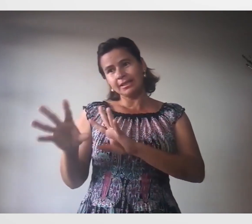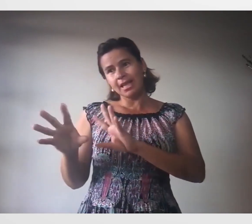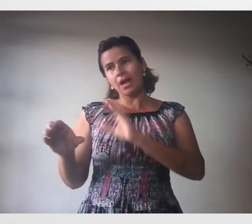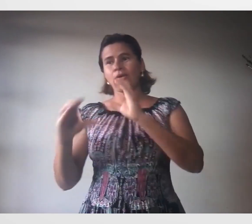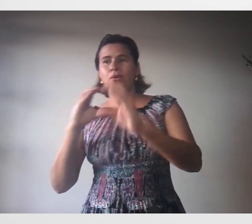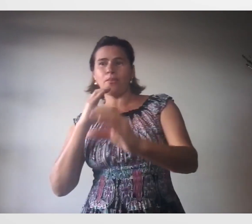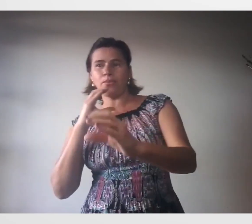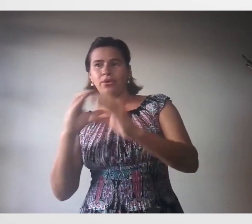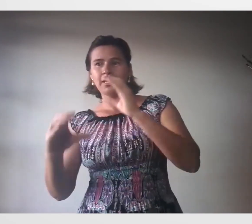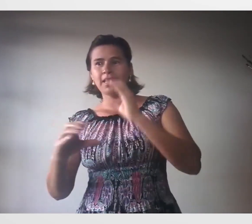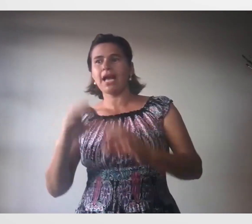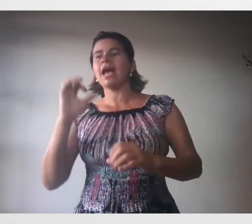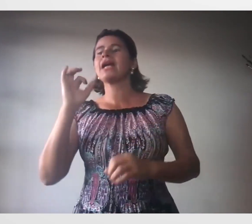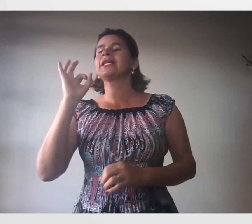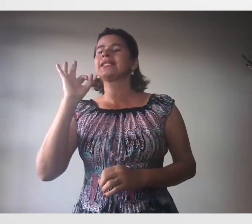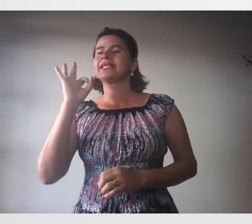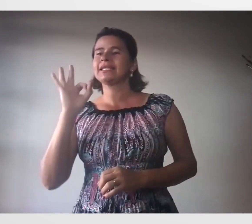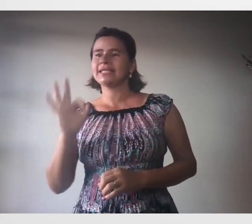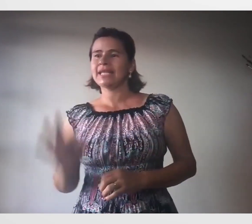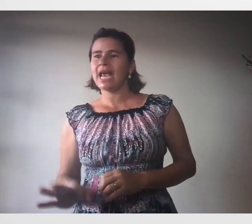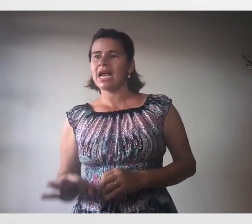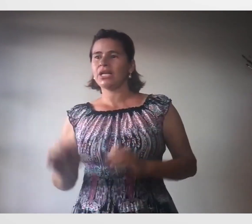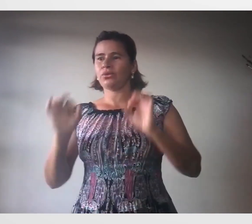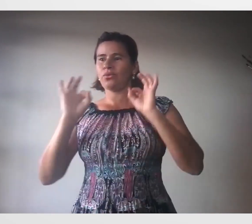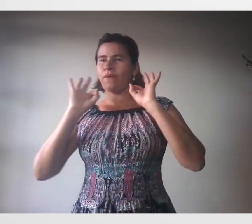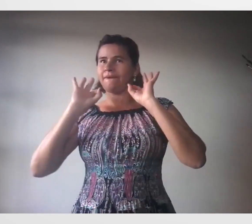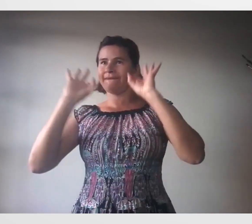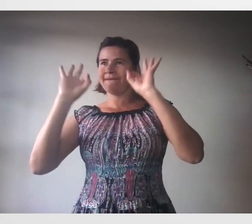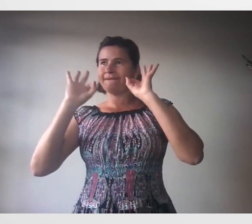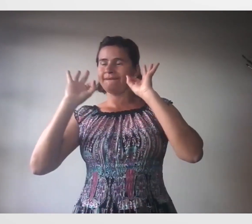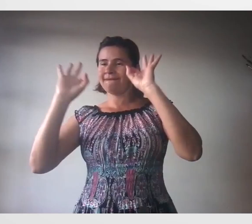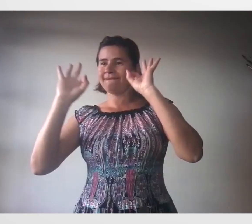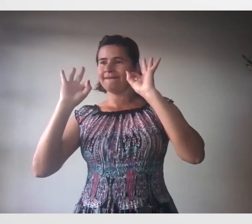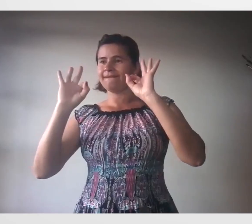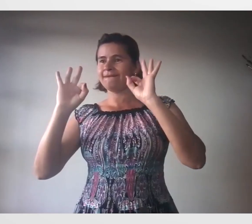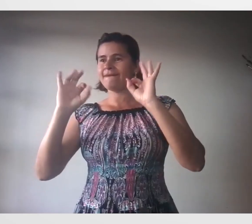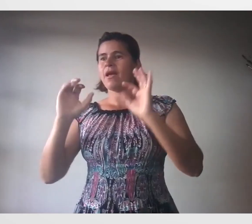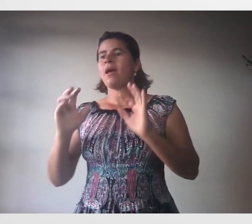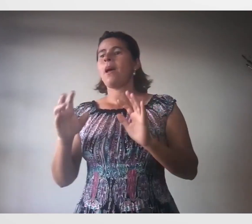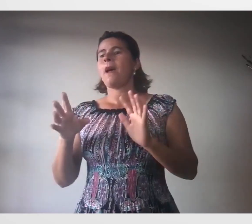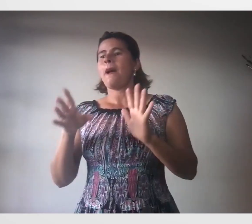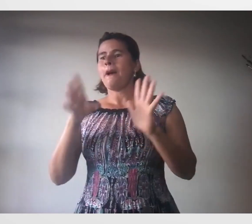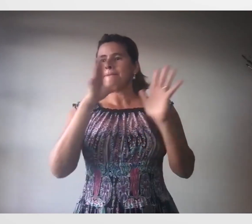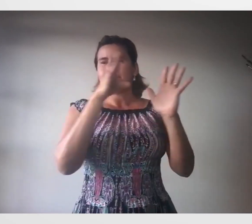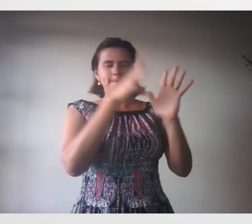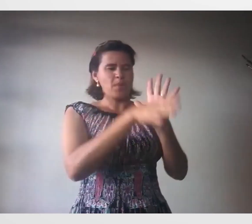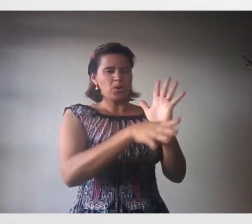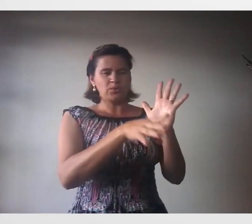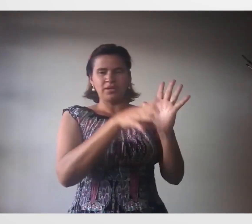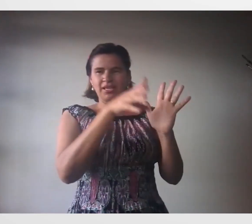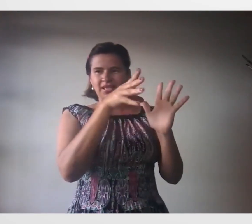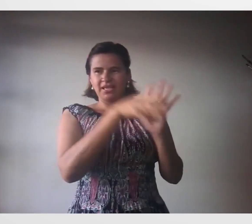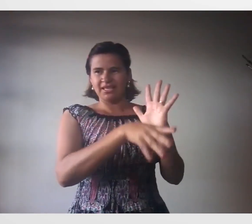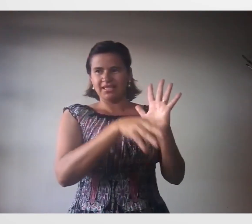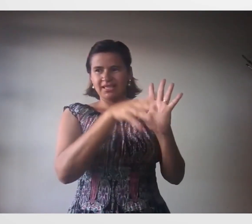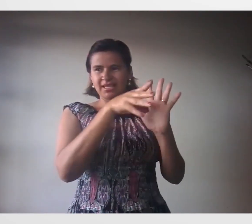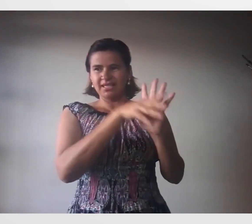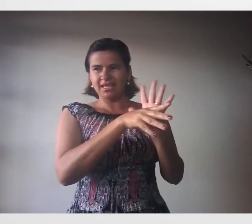até mesmo ensinar a Libras e me comunicar em Libras corretamente e de forma que os surdos entendam, em um